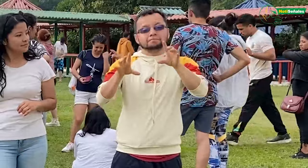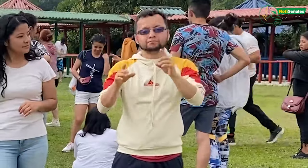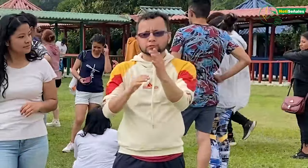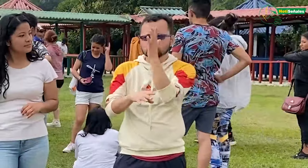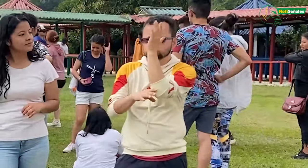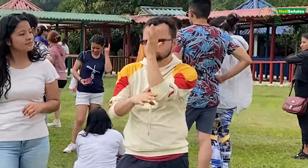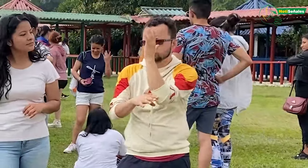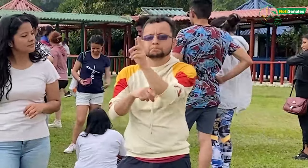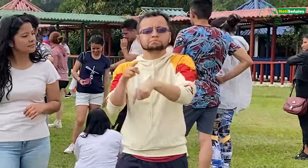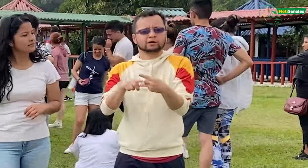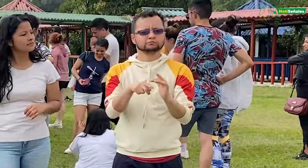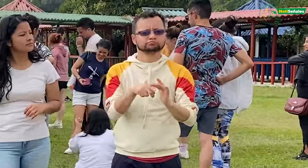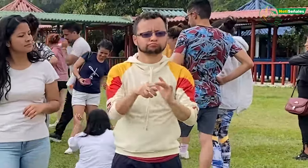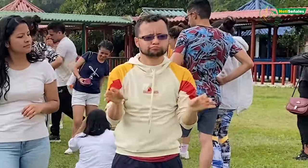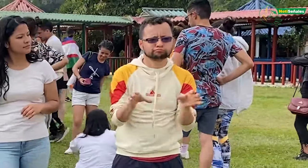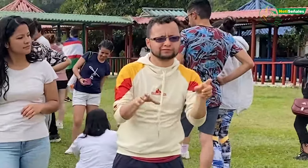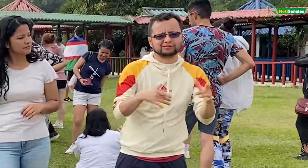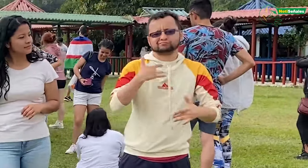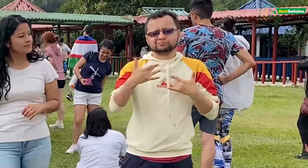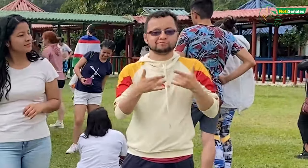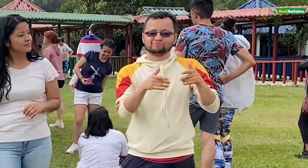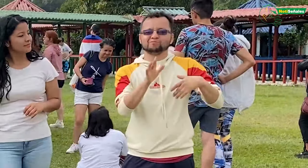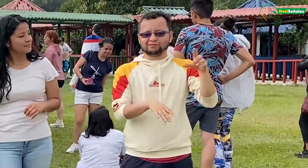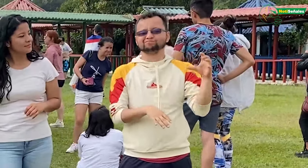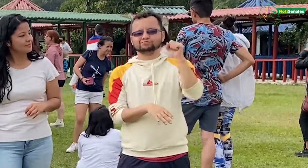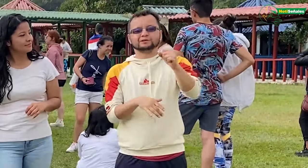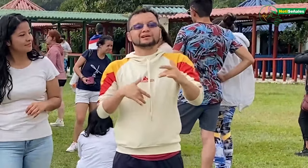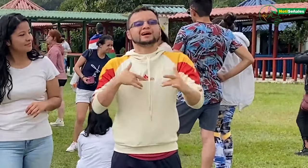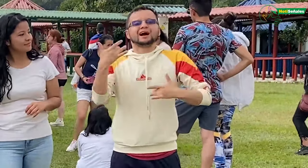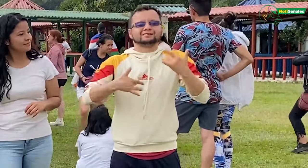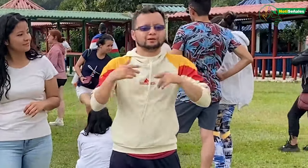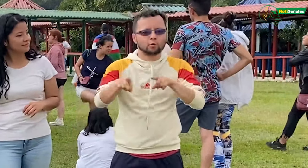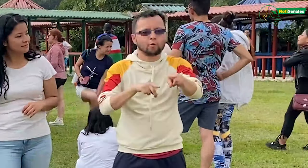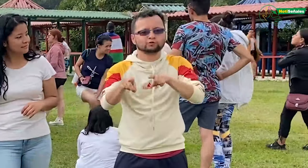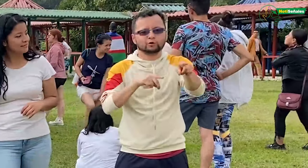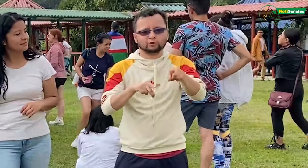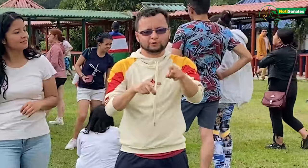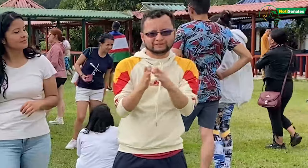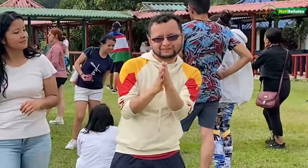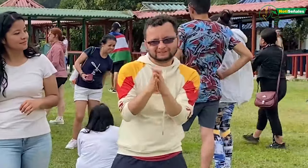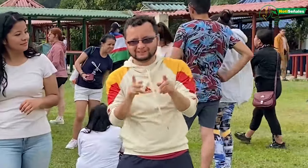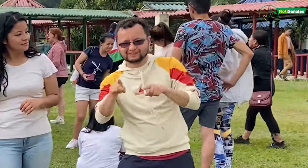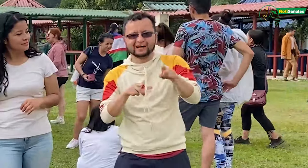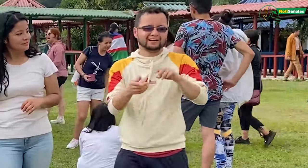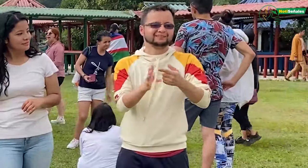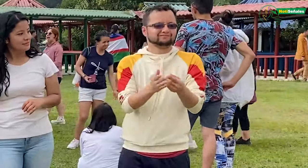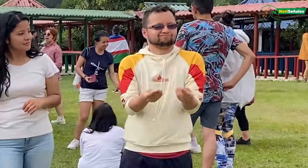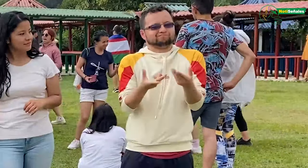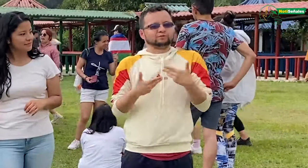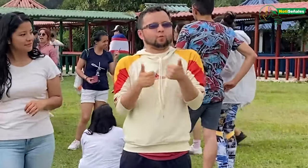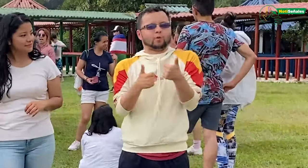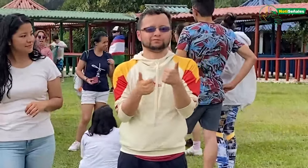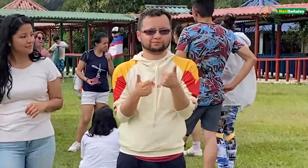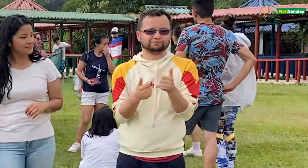y participando en las actividades. Pude darme cuenta que las actividades de competencia les llamó mucho la atención y eso nos llena de buena energía.